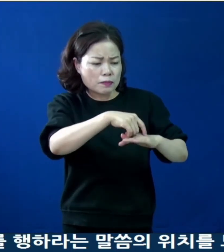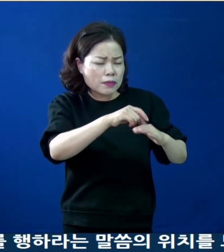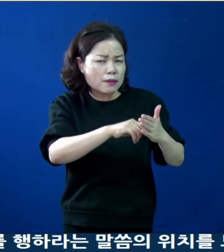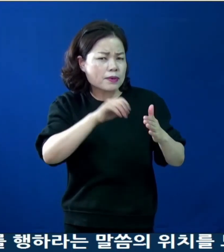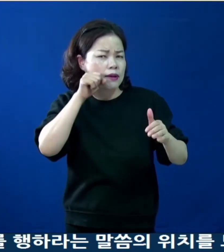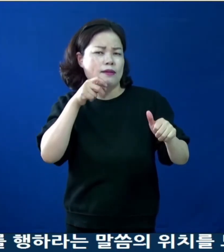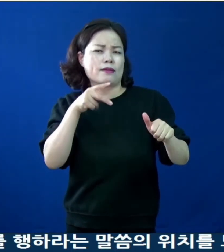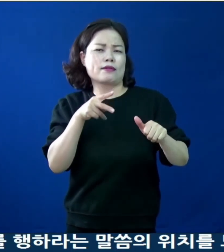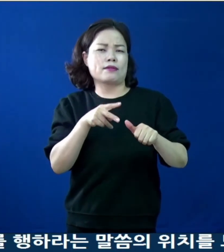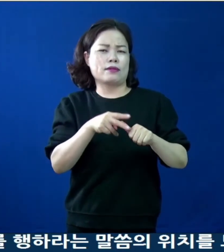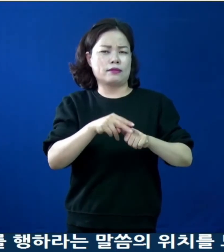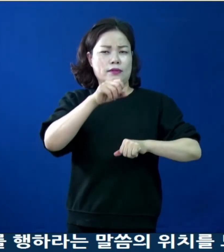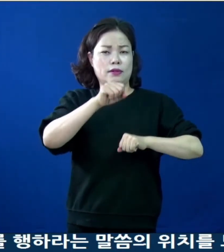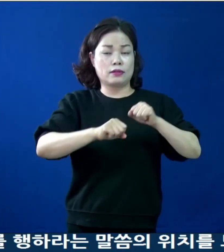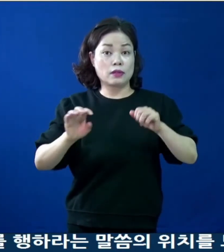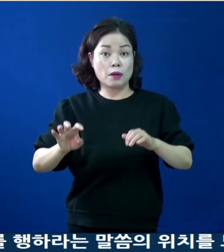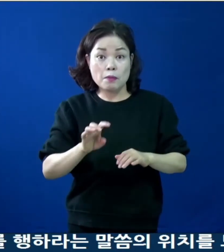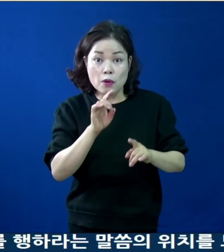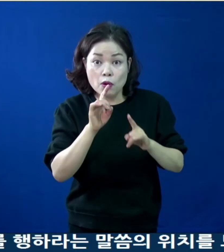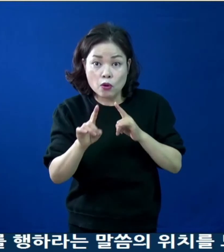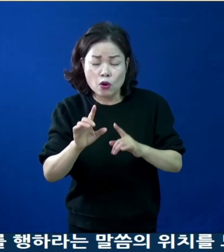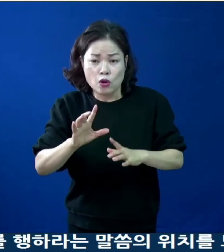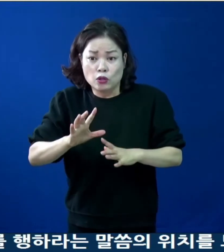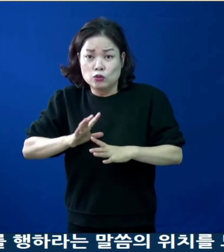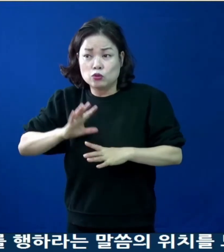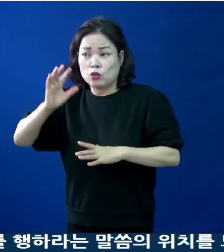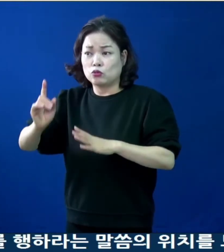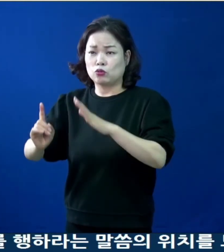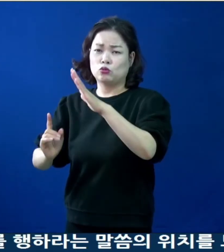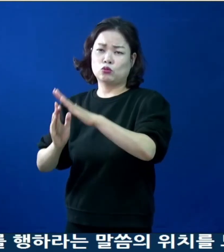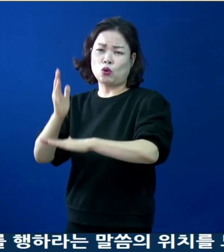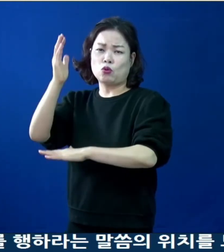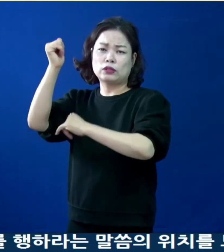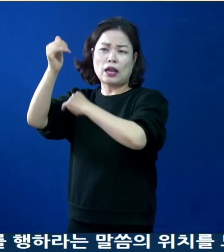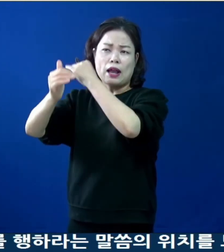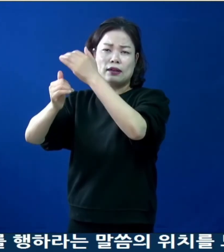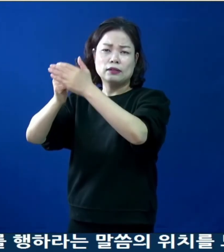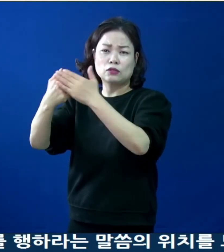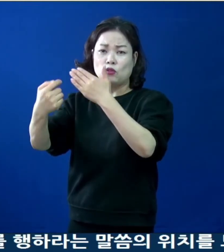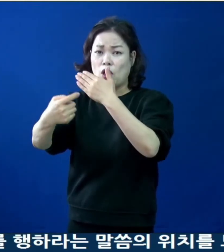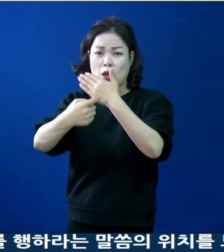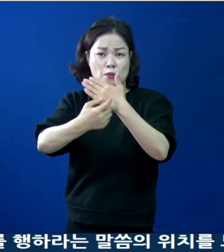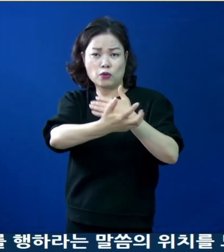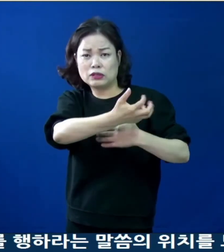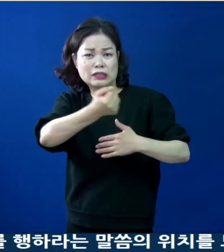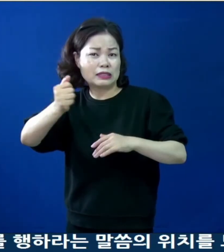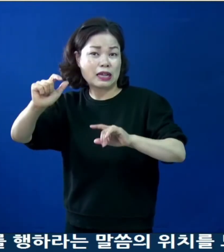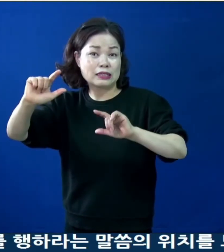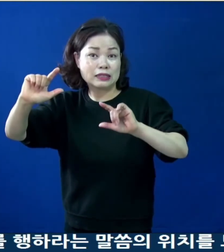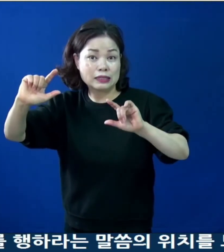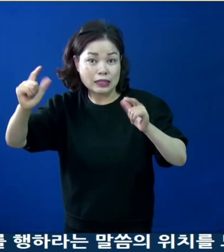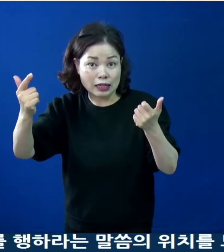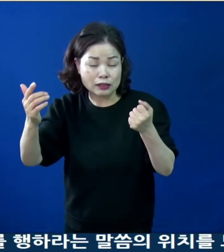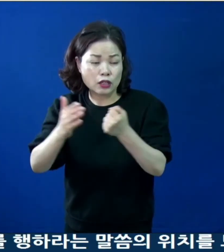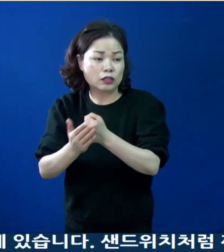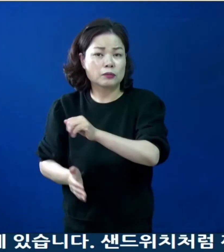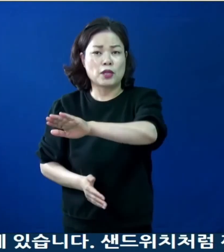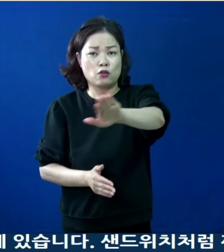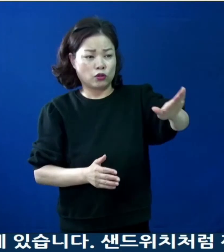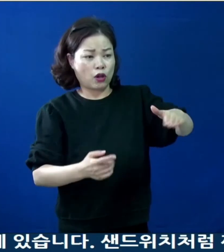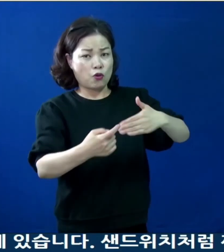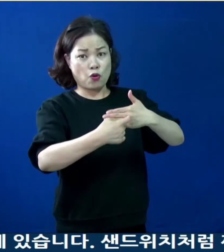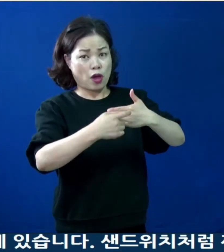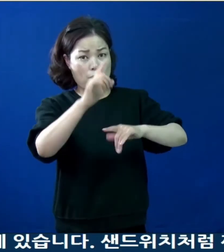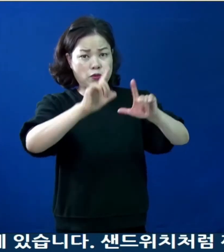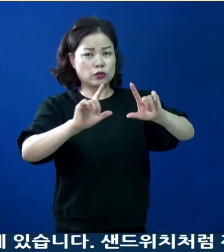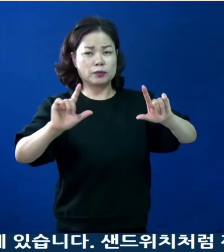거예요. 반복하시죠. 두려우신 초월자 하나님은 사람을 외모로 취하지 않으시므로, 그러므로 우리는 외모가